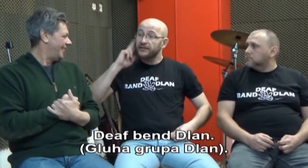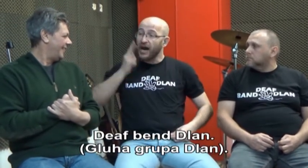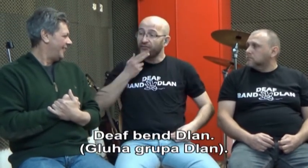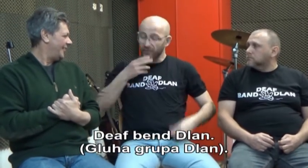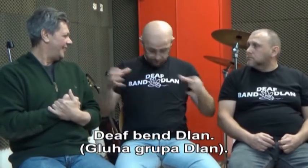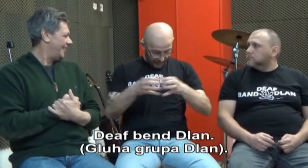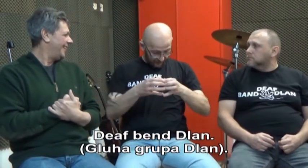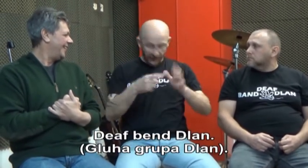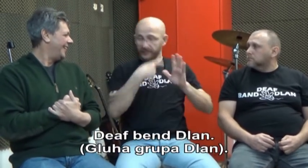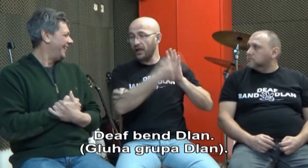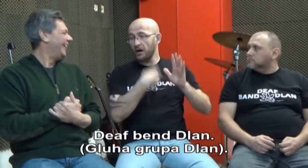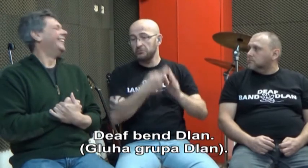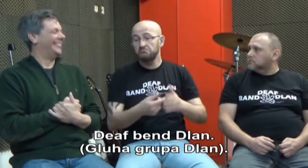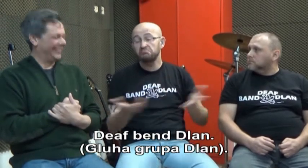Def, Friend, Dinarom.